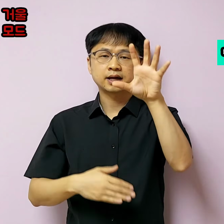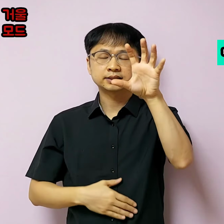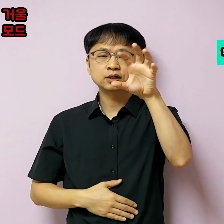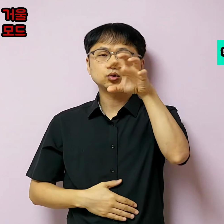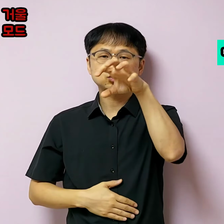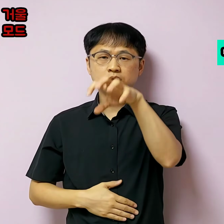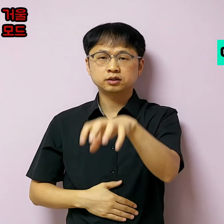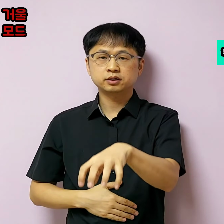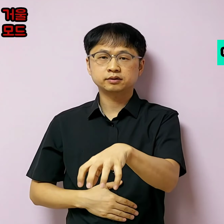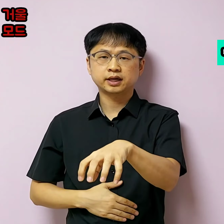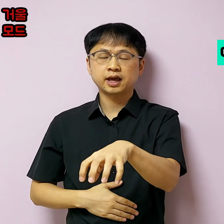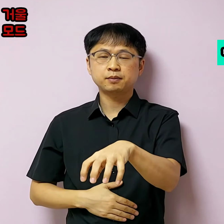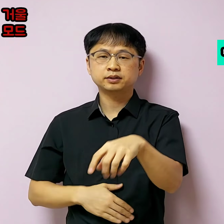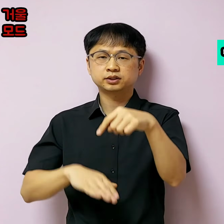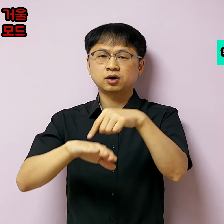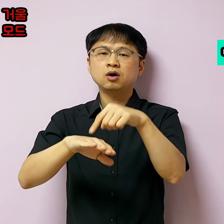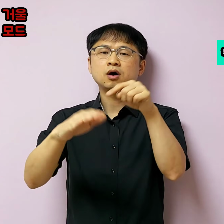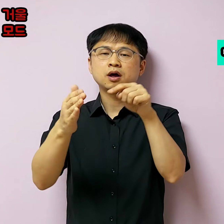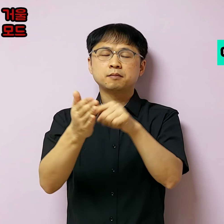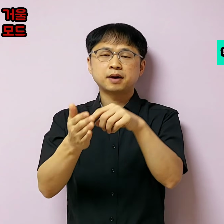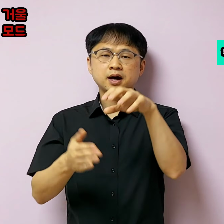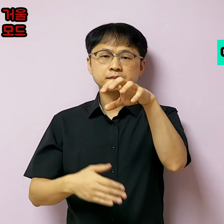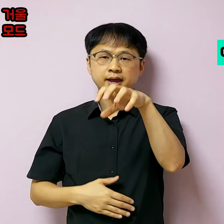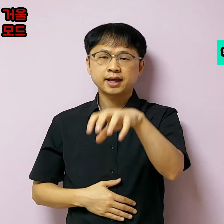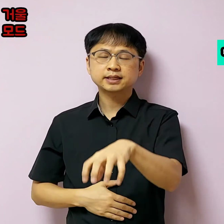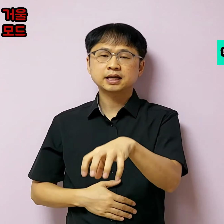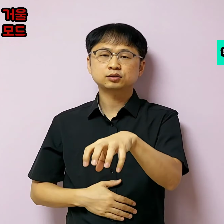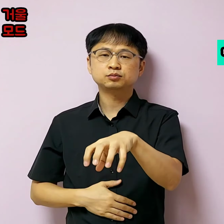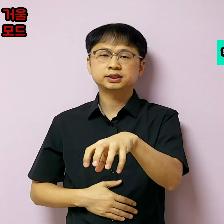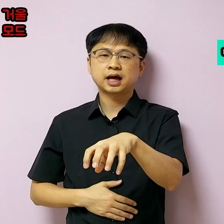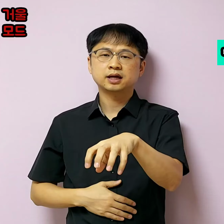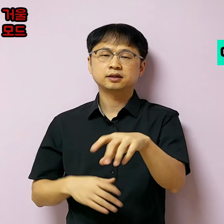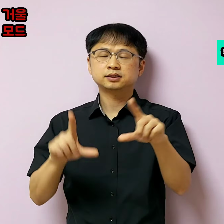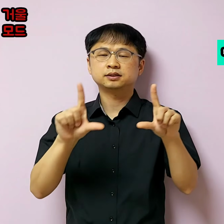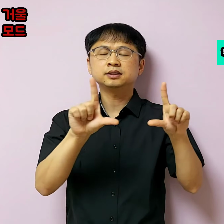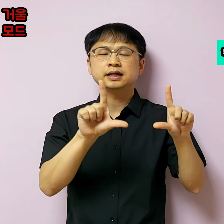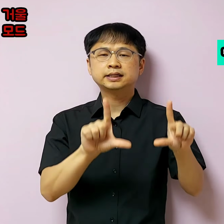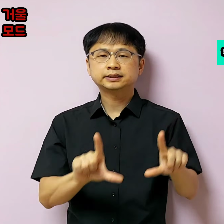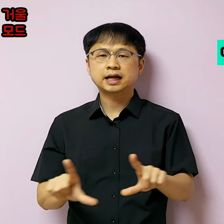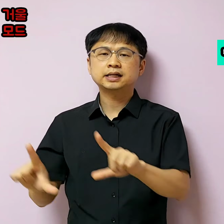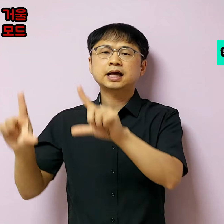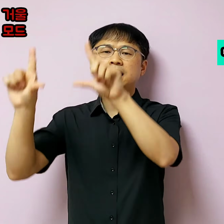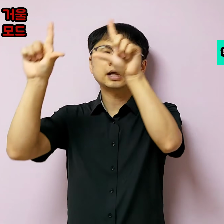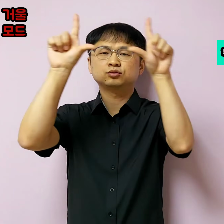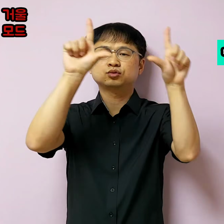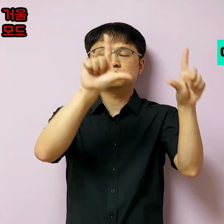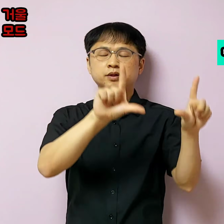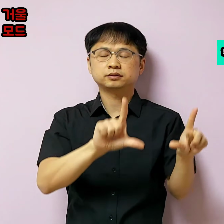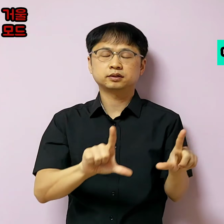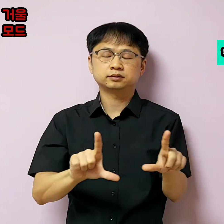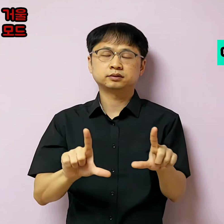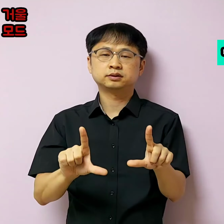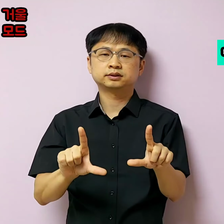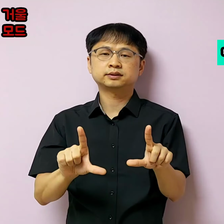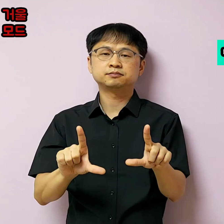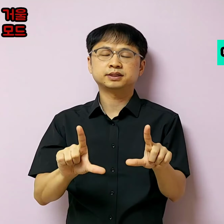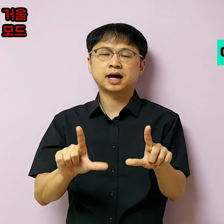아까 장소 수어 어디에 배웠죠. 마음에 살아 숨쉬다, 여기서는 살다라는 수어를